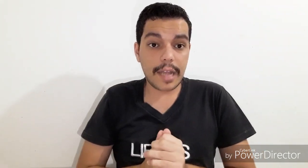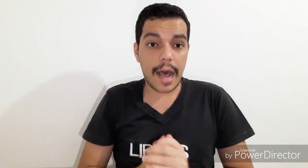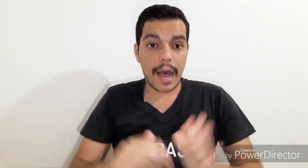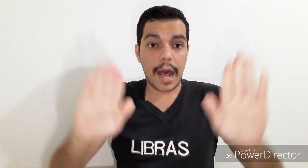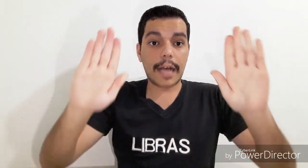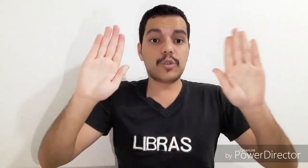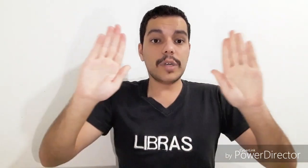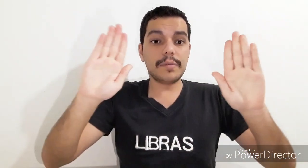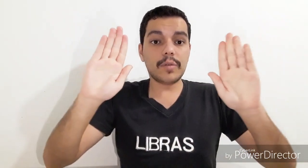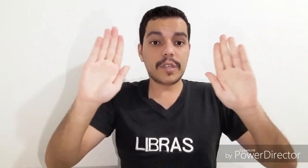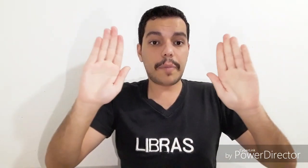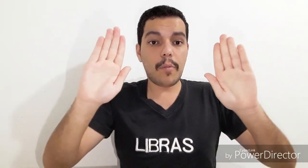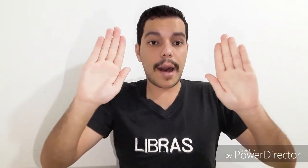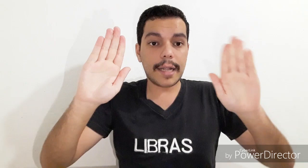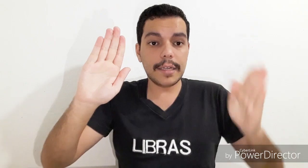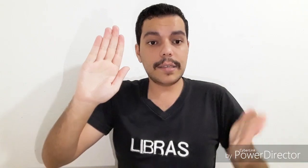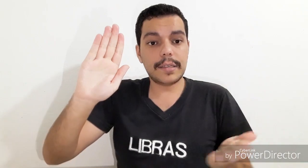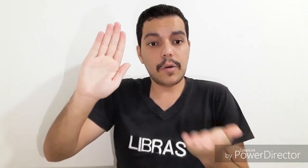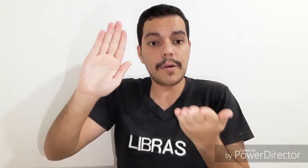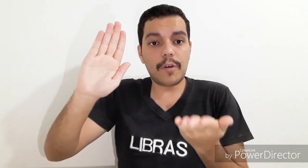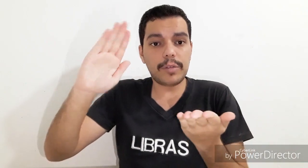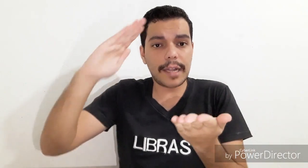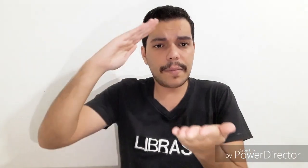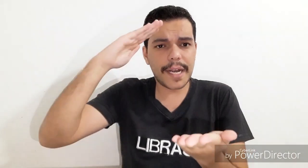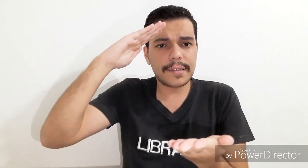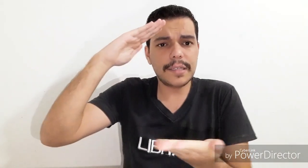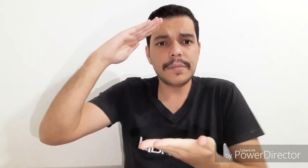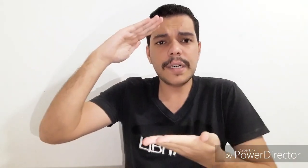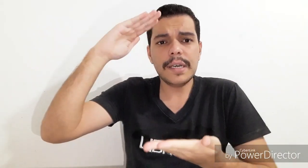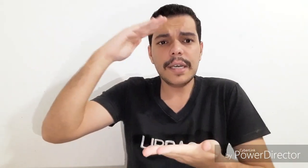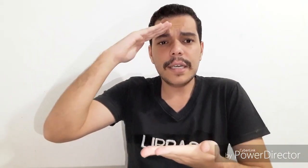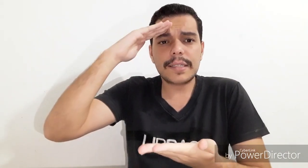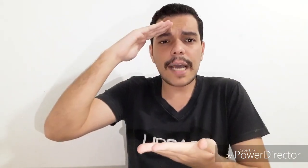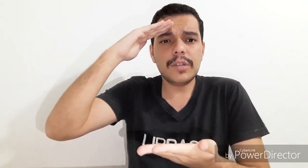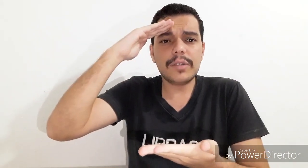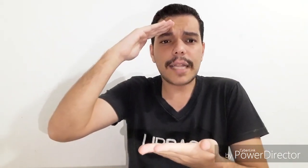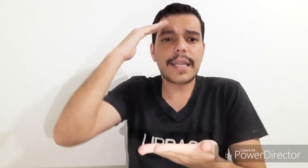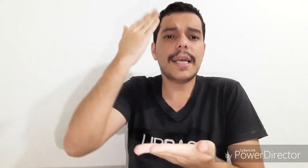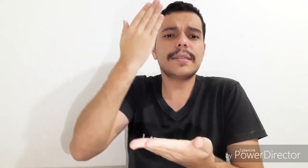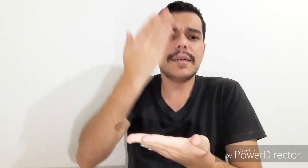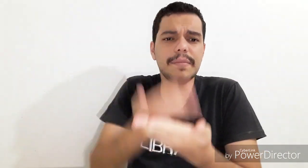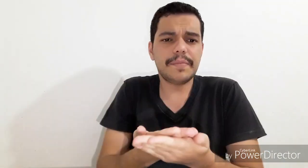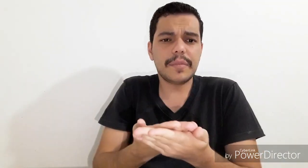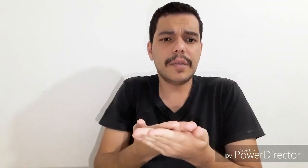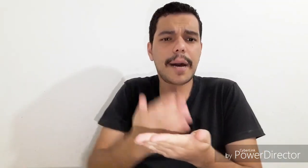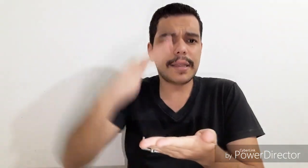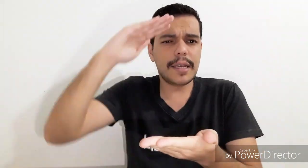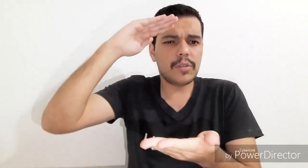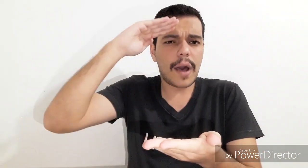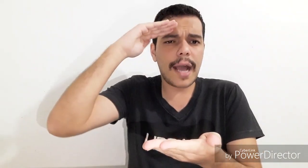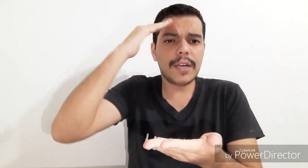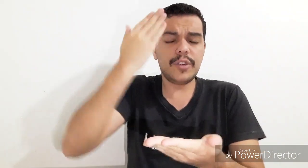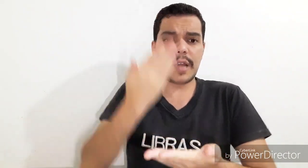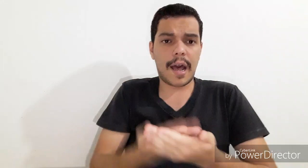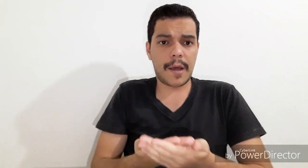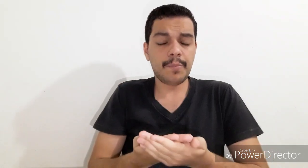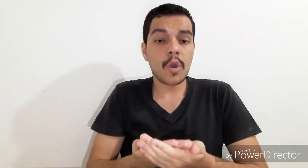Acreditar. As duas mãos espalmadas, uma voltada para cima, saindo da testa e batendo. Acreditar.